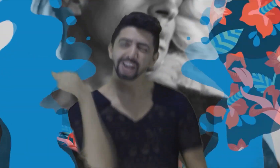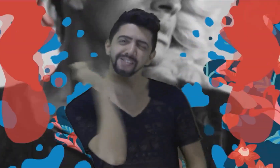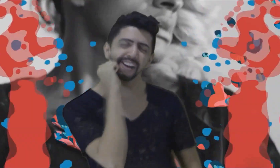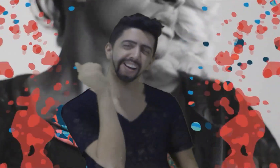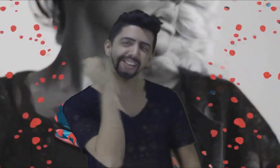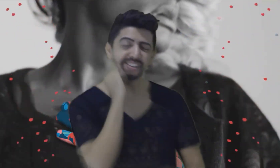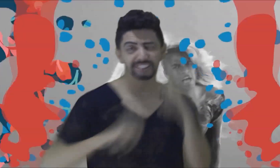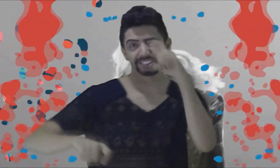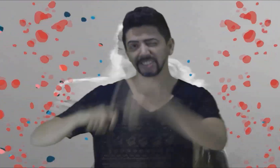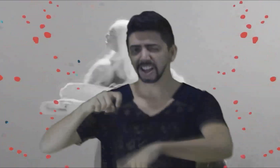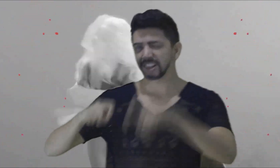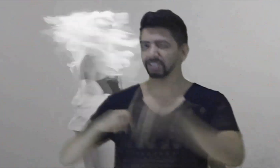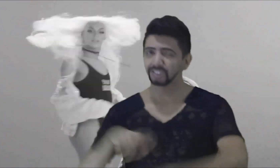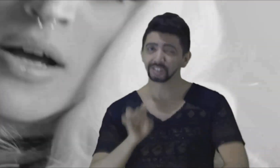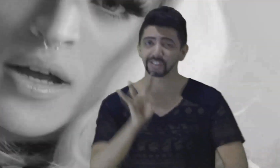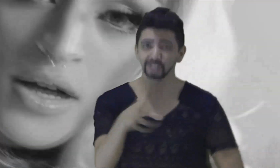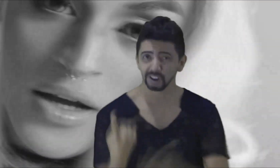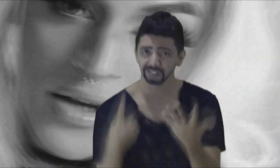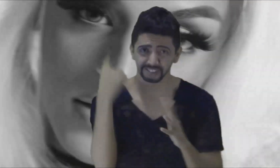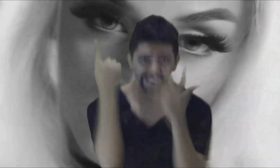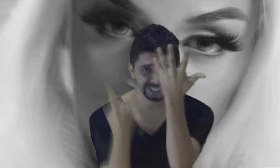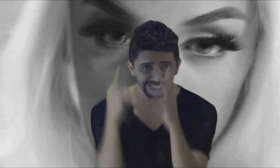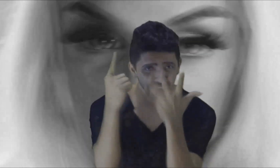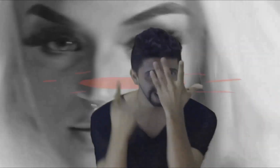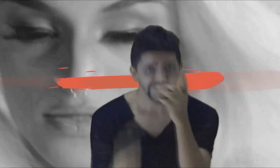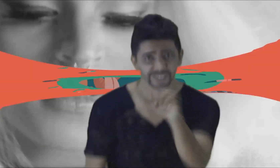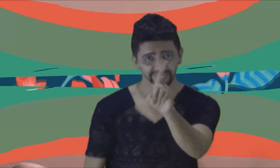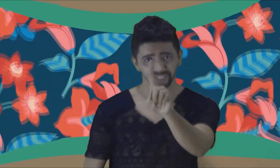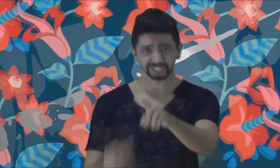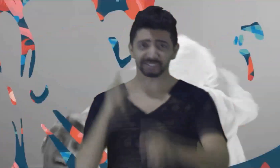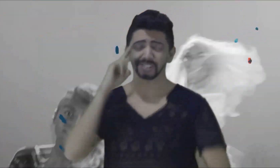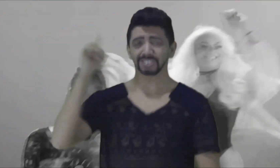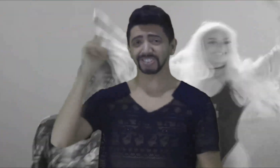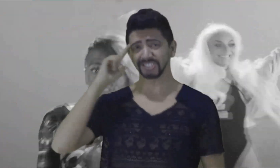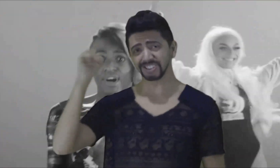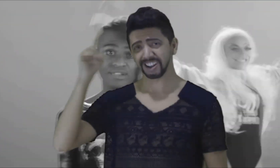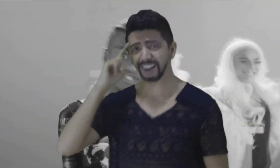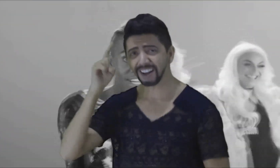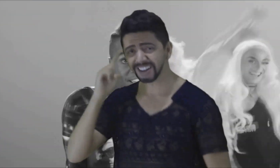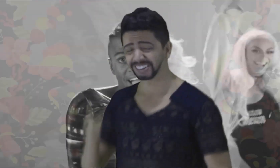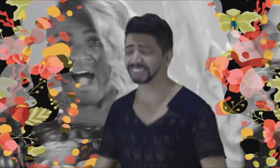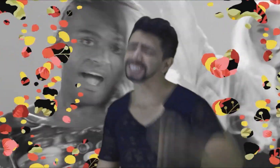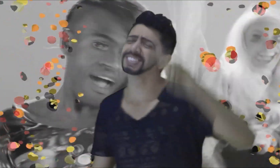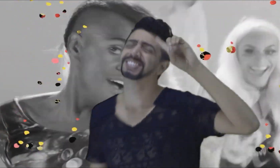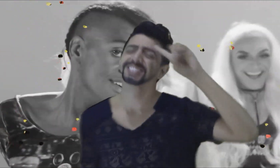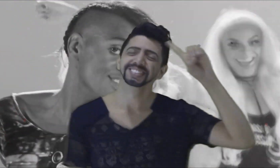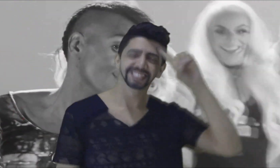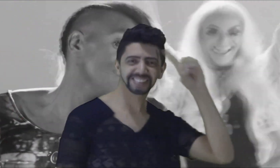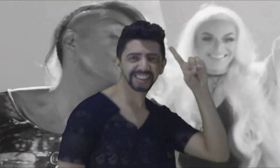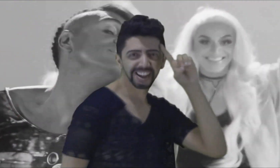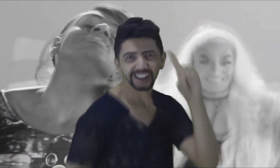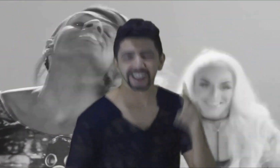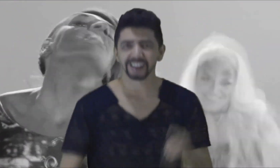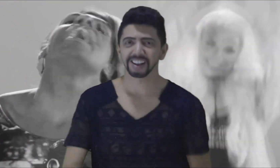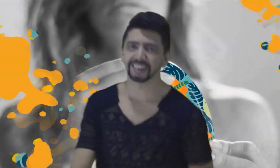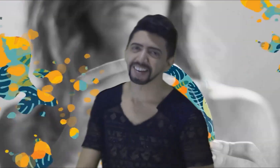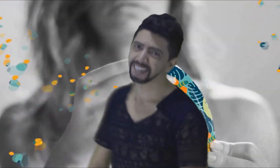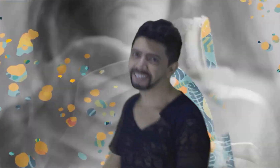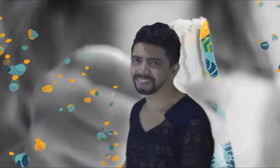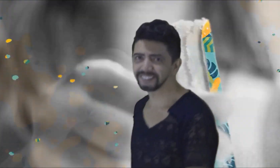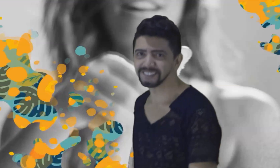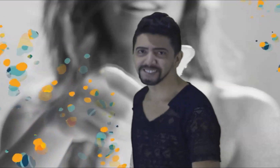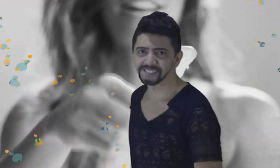dia. Não espero o carnaval chegar pra ser vadia. Sou todo dia, sou todo dia.